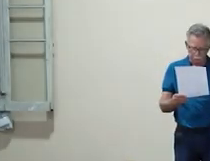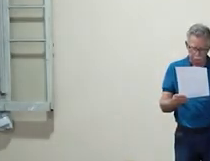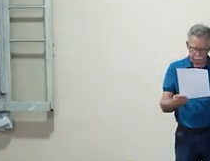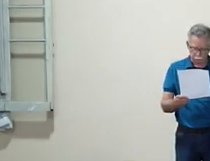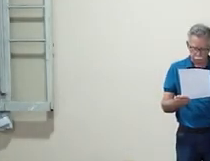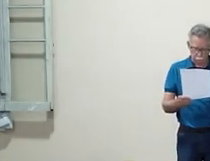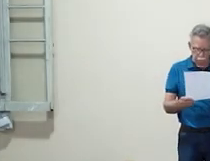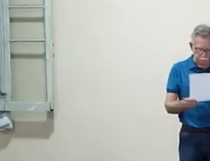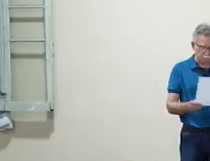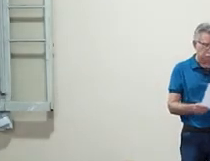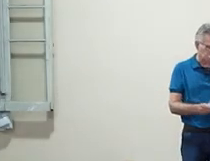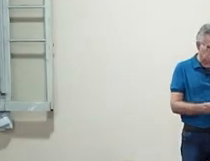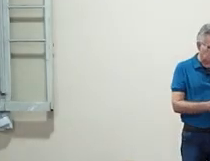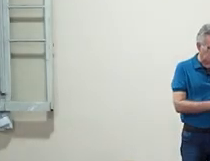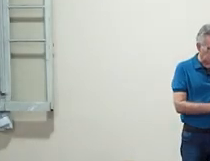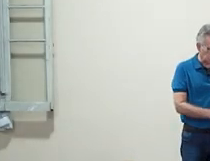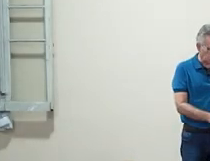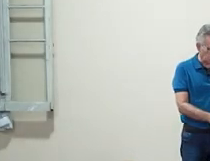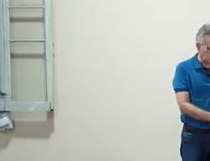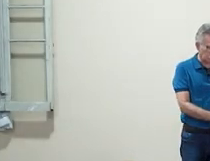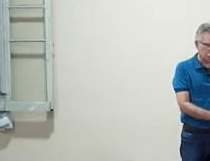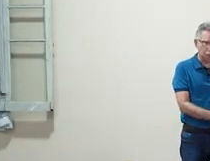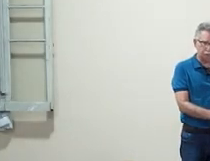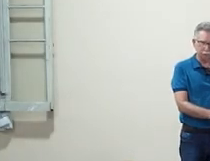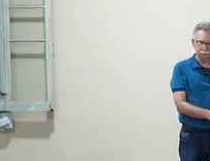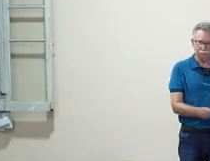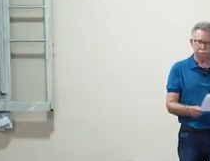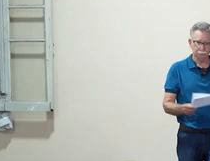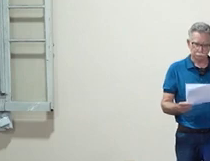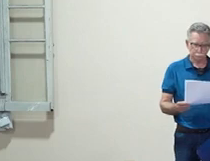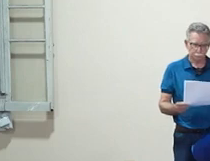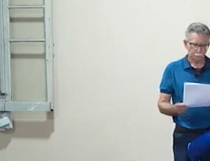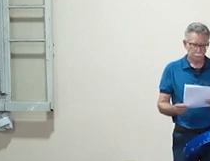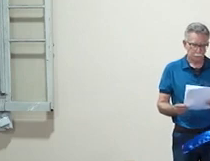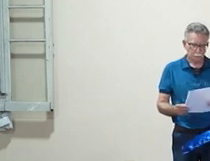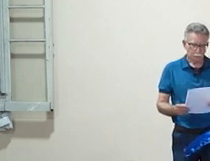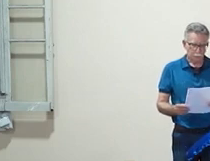Tecnologia da América do Sul, em 2008-2009.